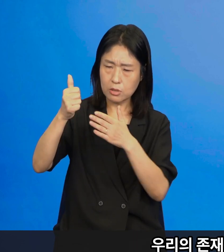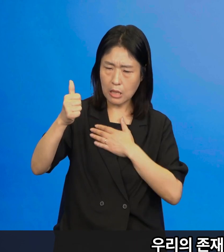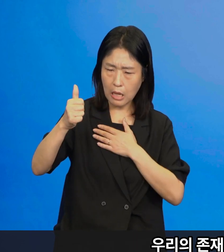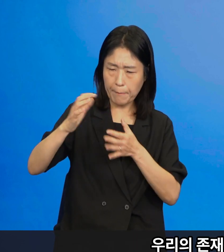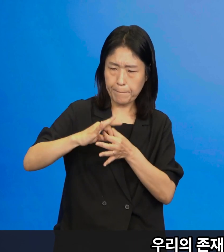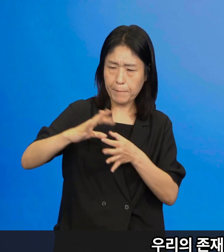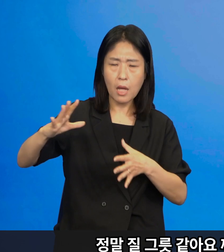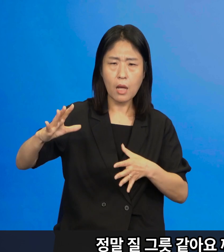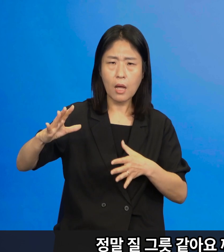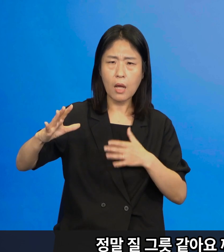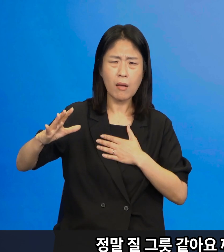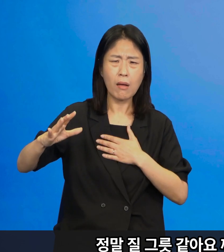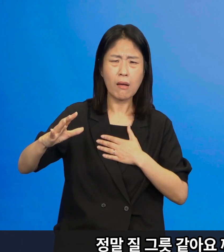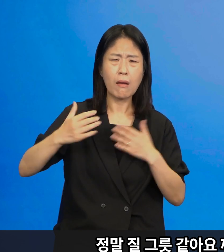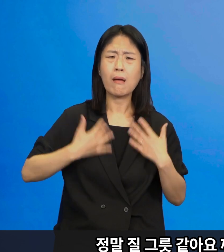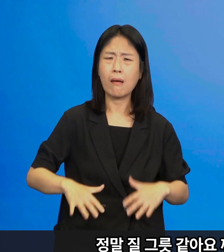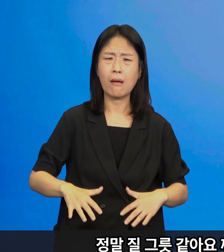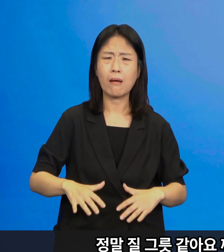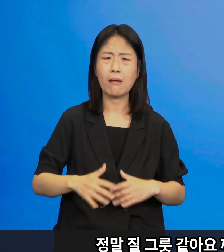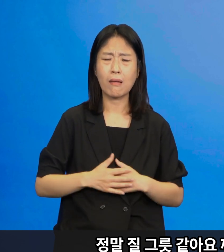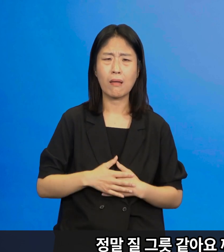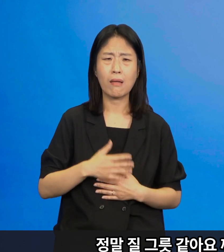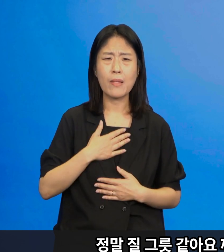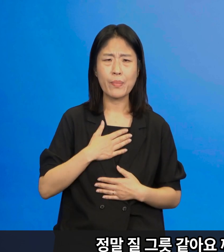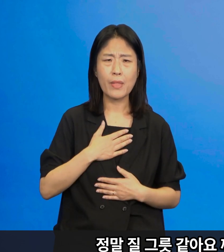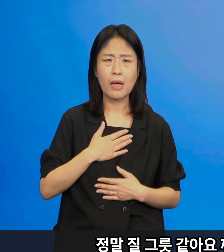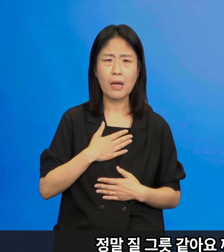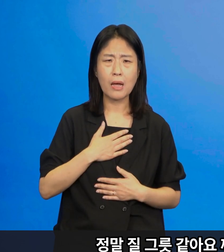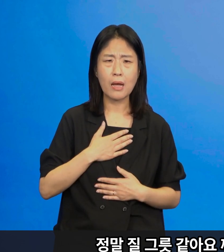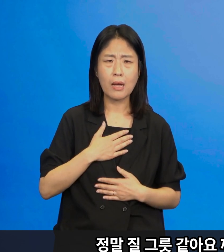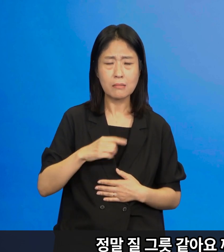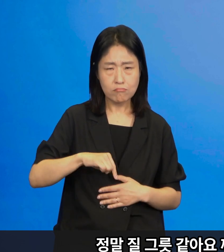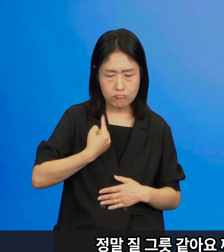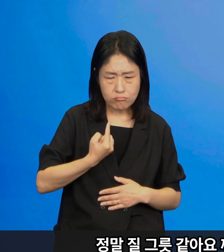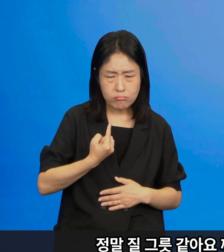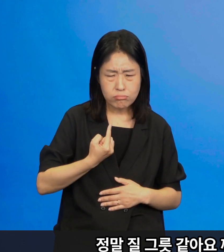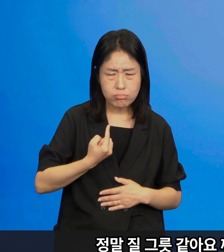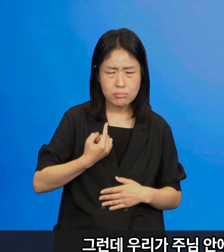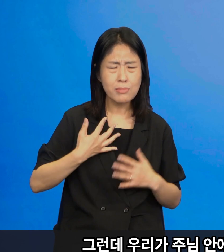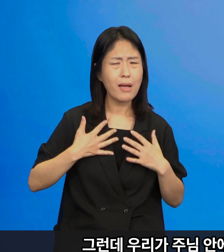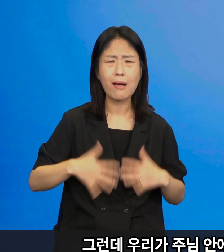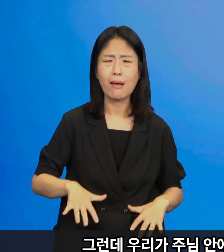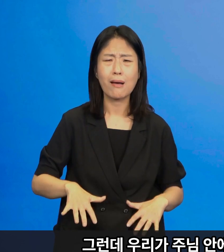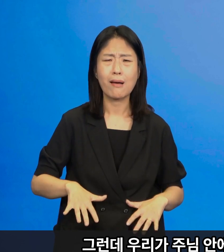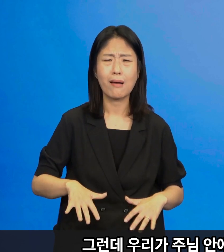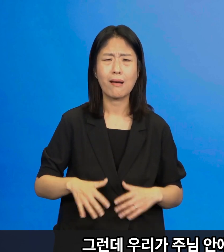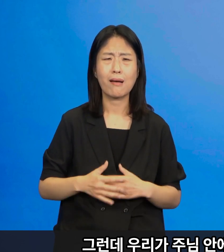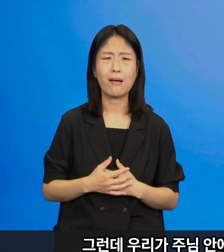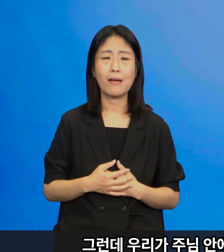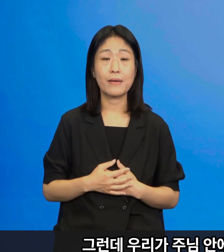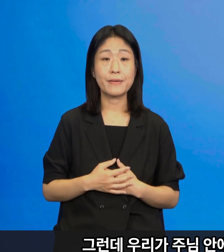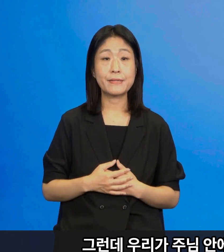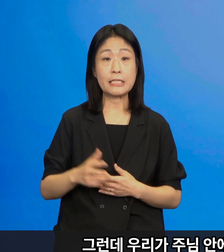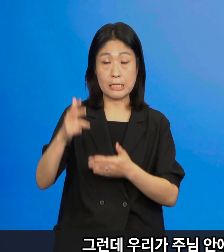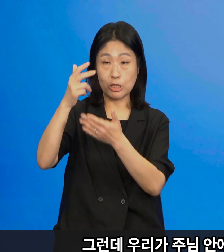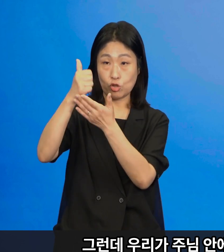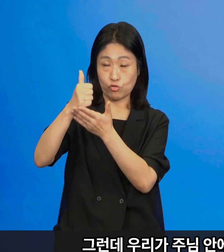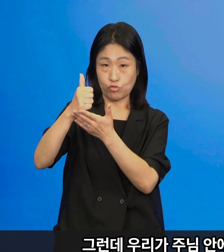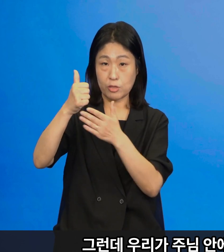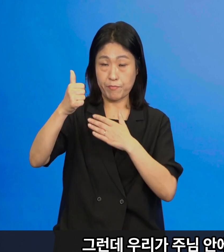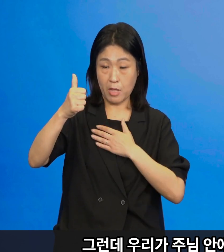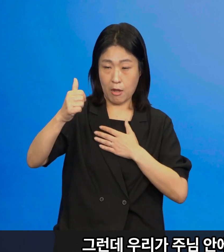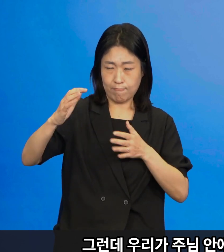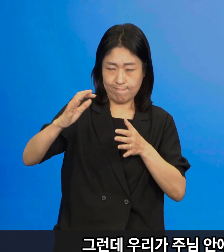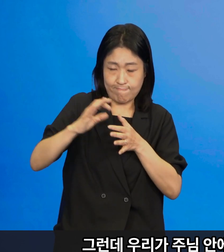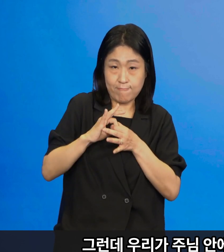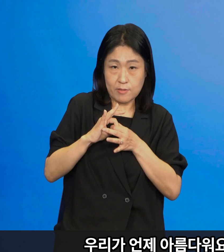사실 약합니다. 정말 질그릇 같아요. 깨지기 너무 쉬운 존재예요. 그런데 우리가 주님 안에 있으면 그렇게